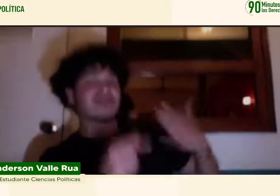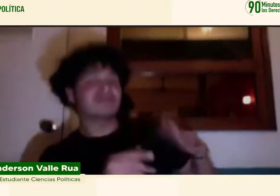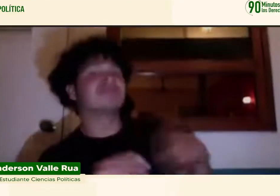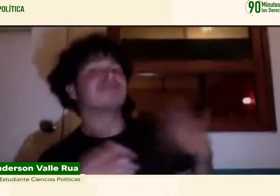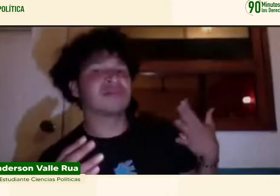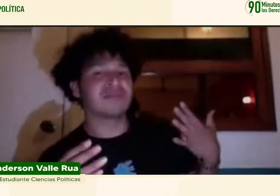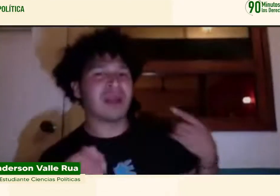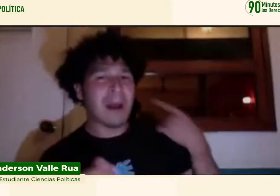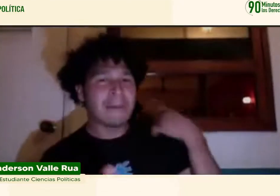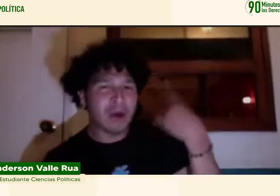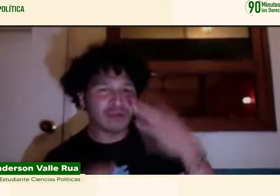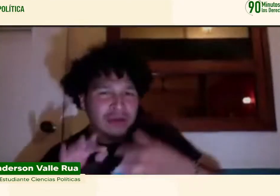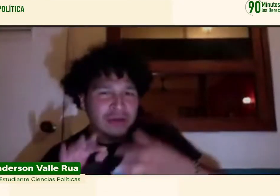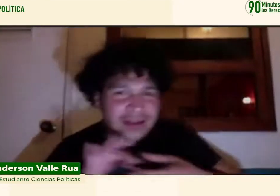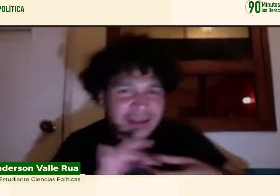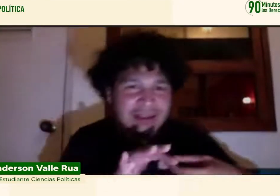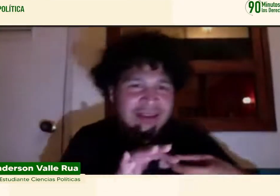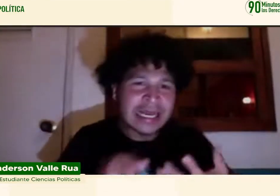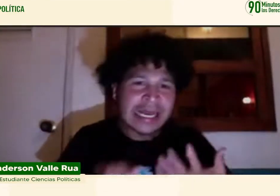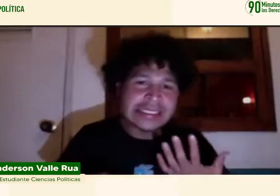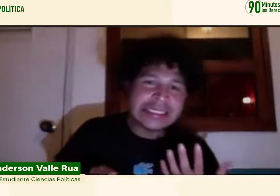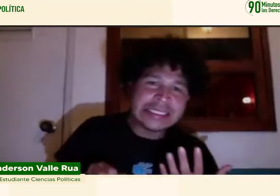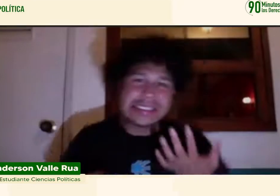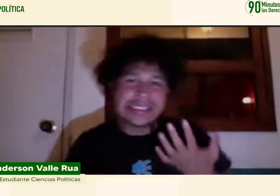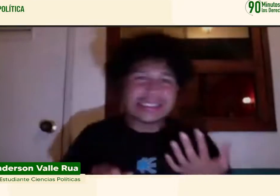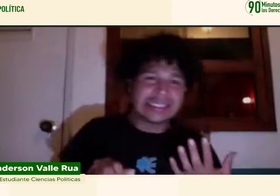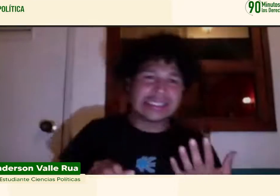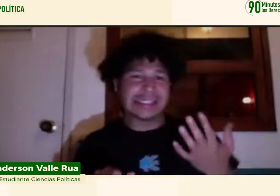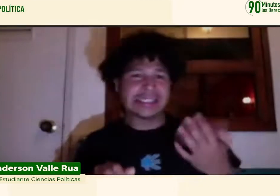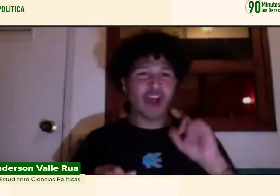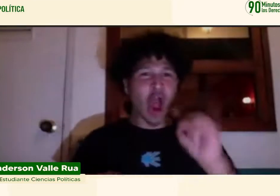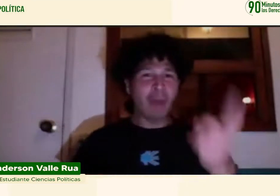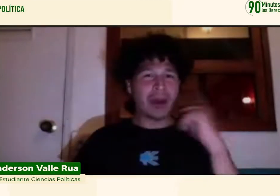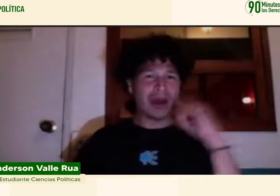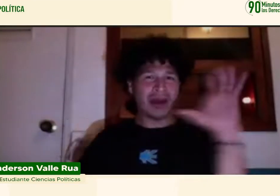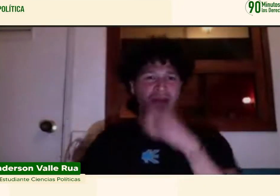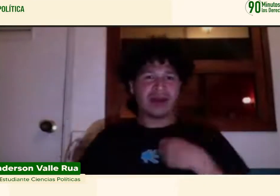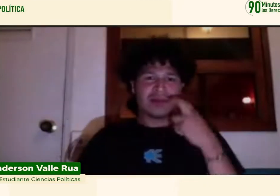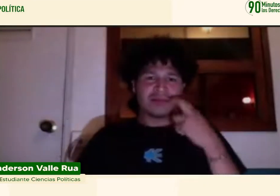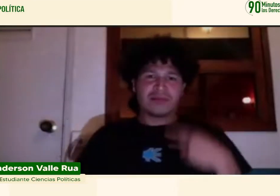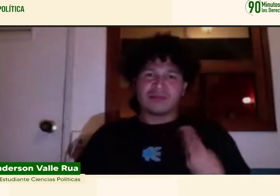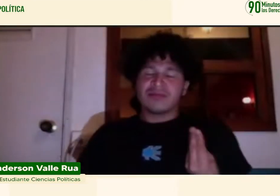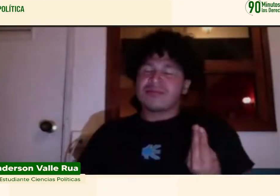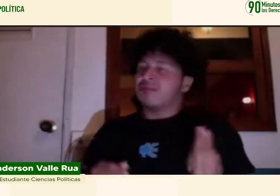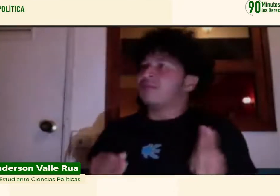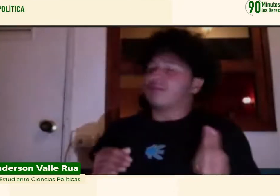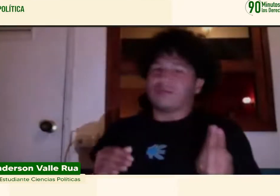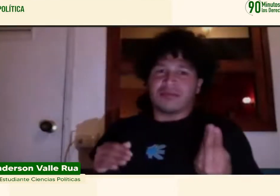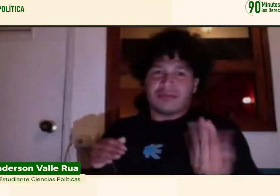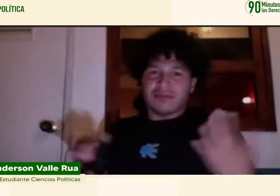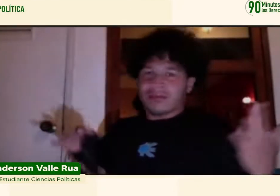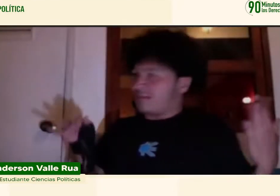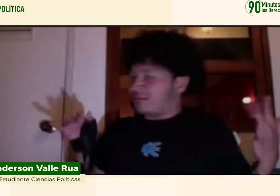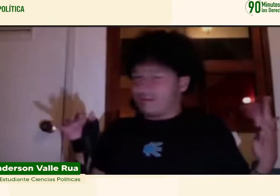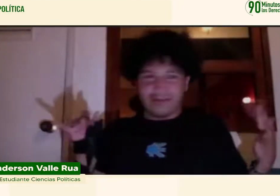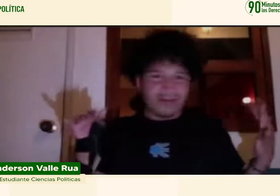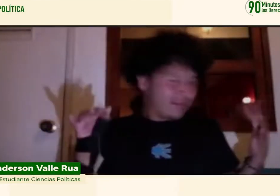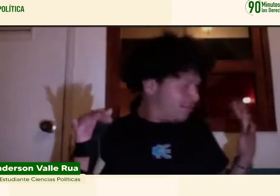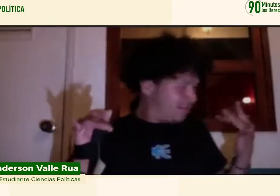en neutral a partir de esta incidencia pues avanza en la construcción más la participación política xxi que han entredicho